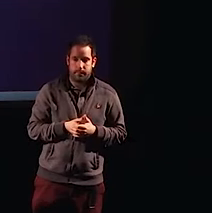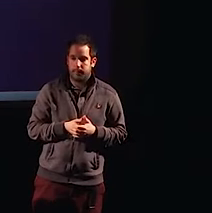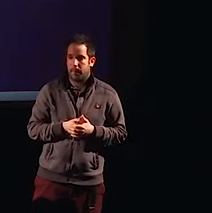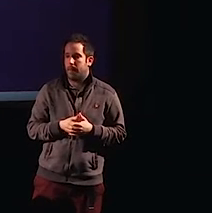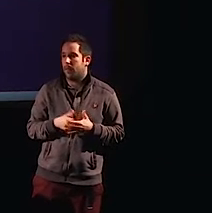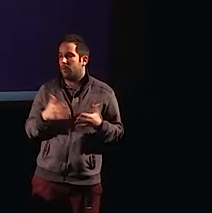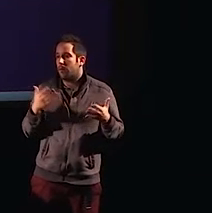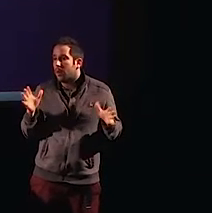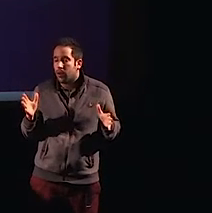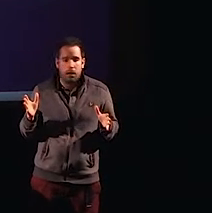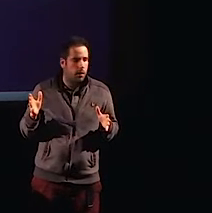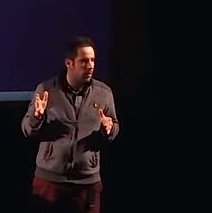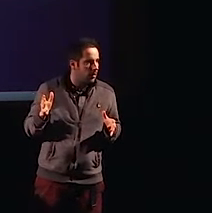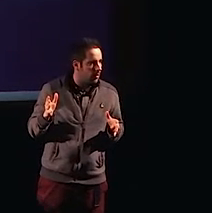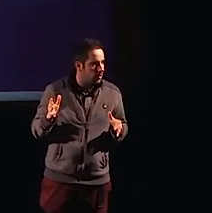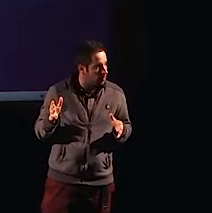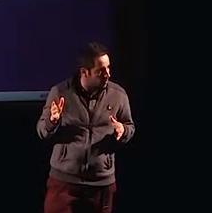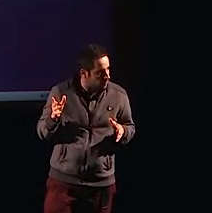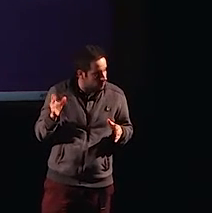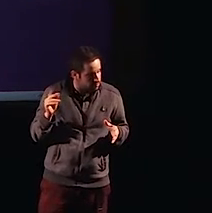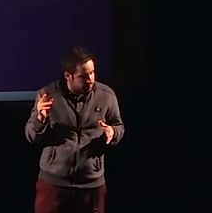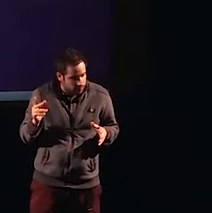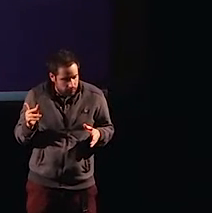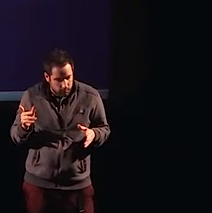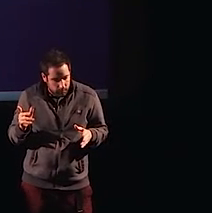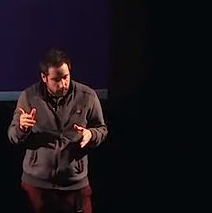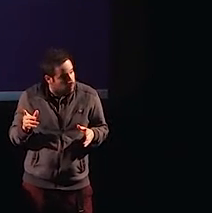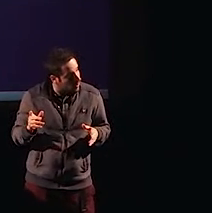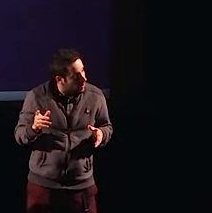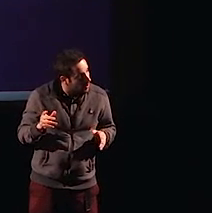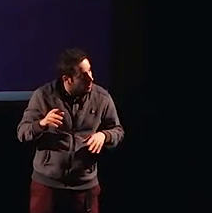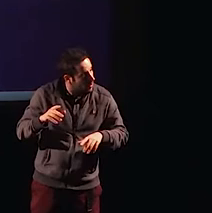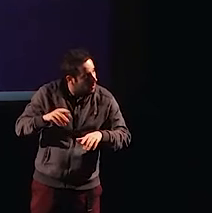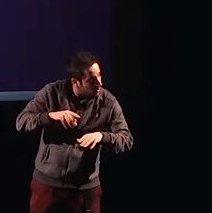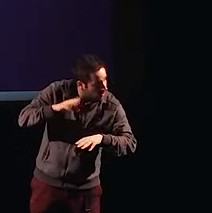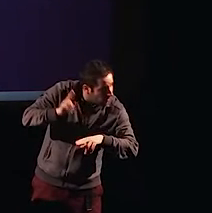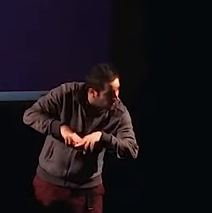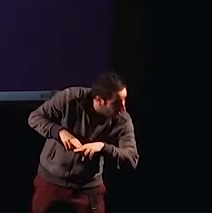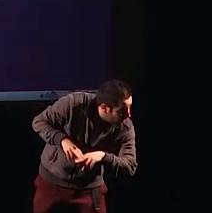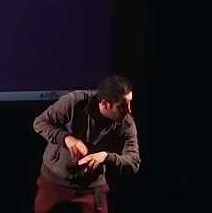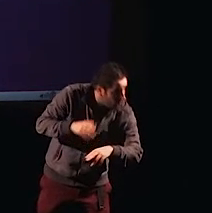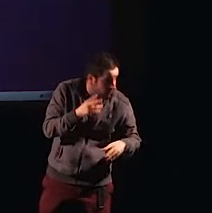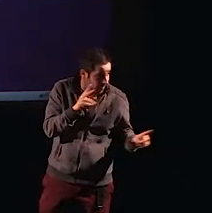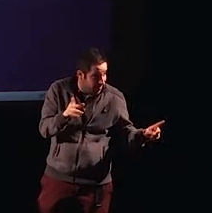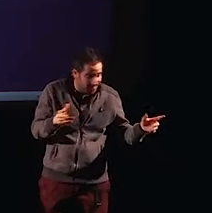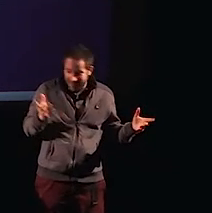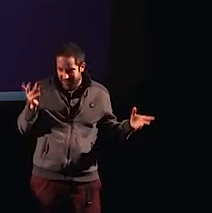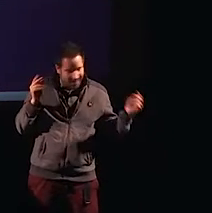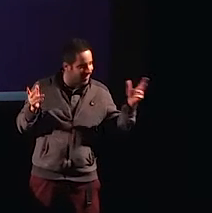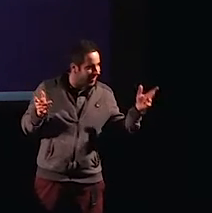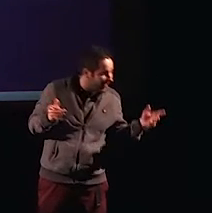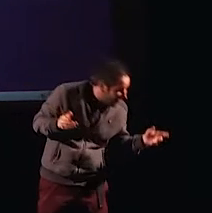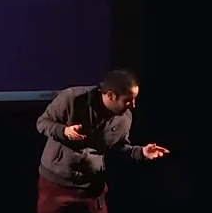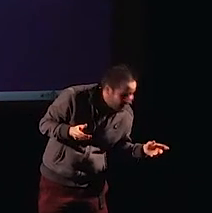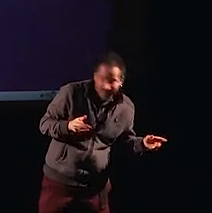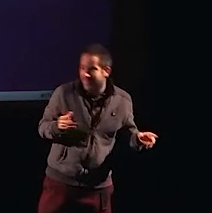Après, il est mort. Il ne pouvait pas. Il ne pouvait plus réfléchir à ça. C'est pour ça qu'il faut relire Foucault. Ah. Et